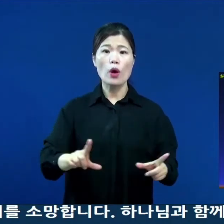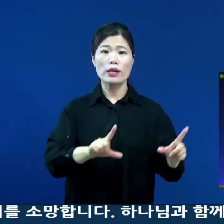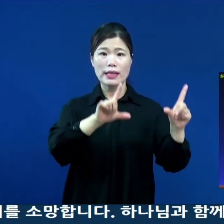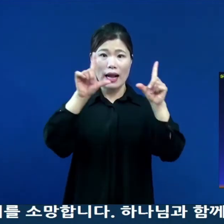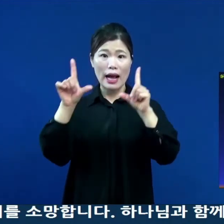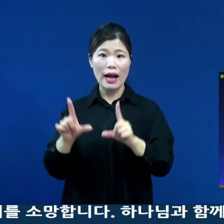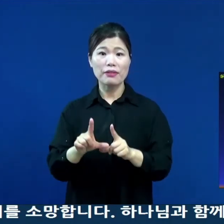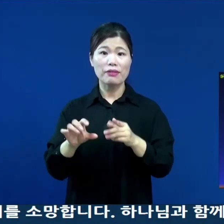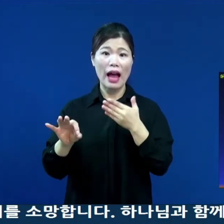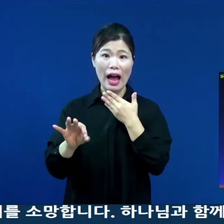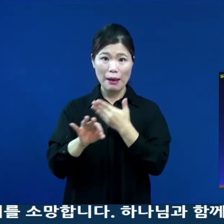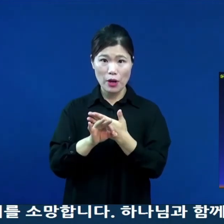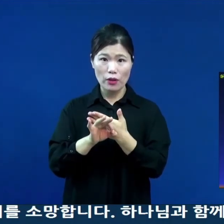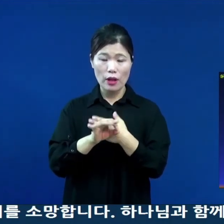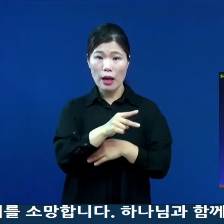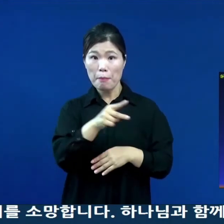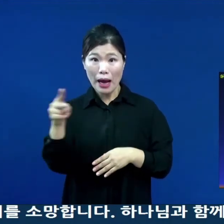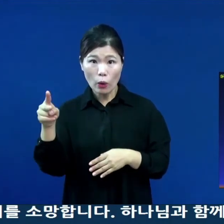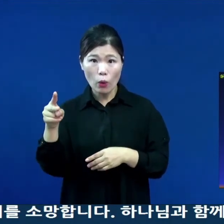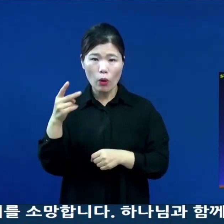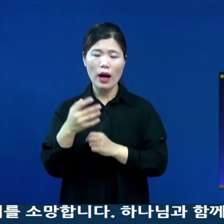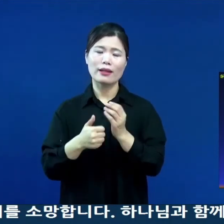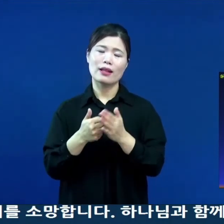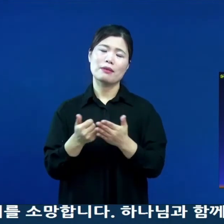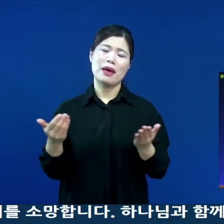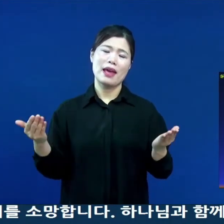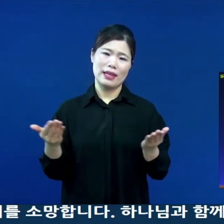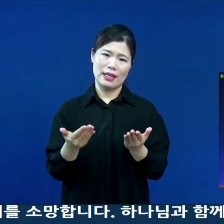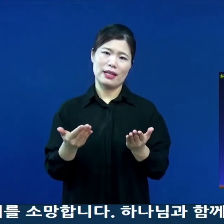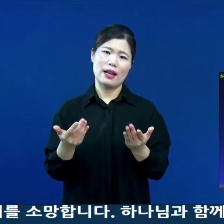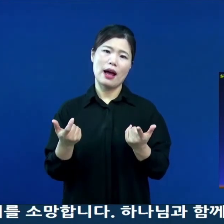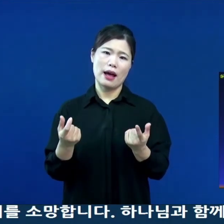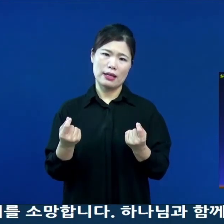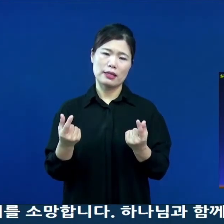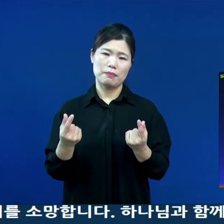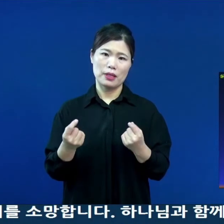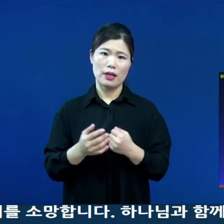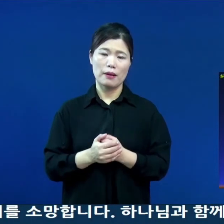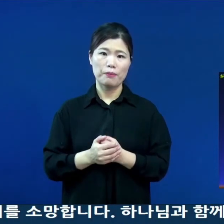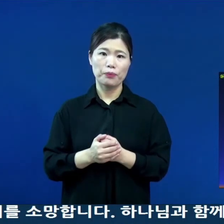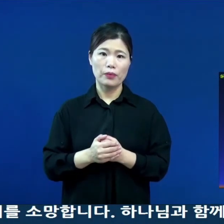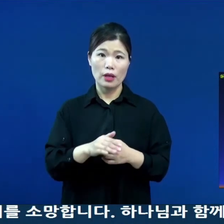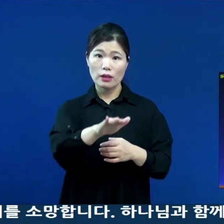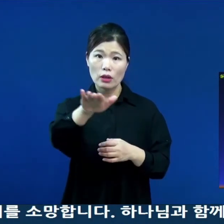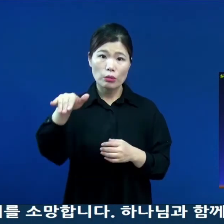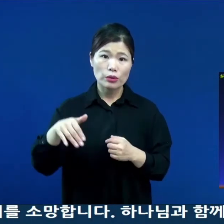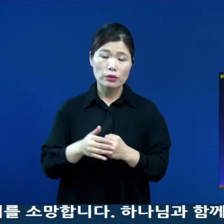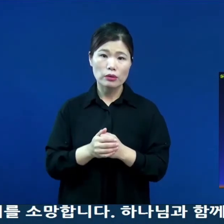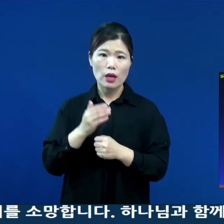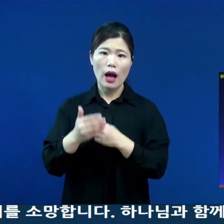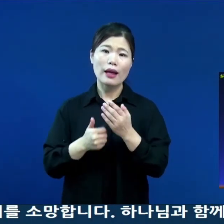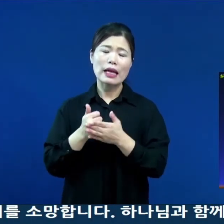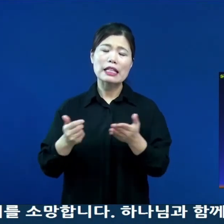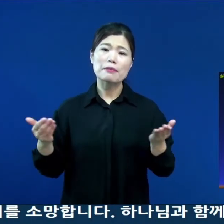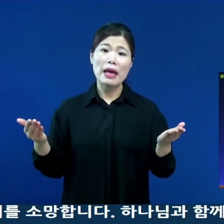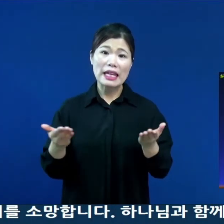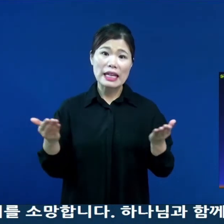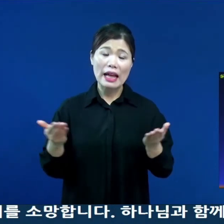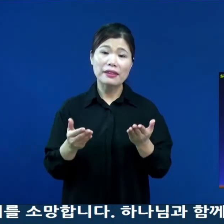일이 하나님의 일이 되는 겁니다. 여러분, 하나님의 일을